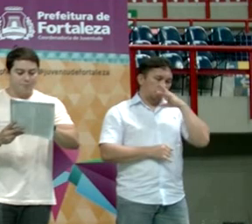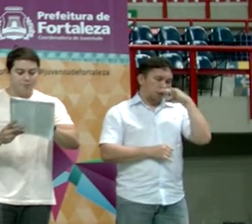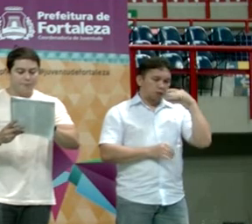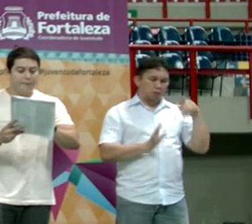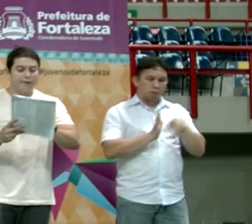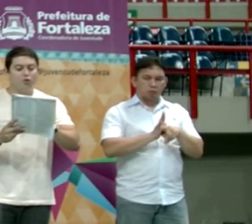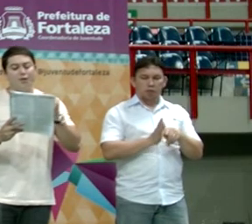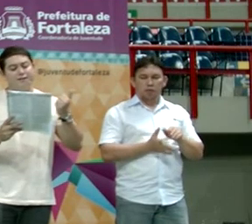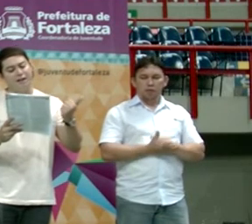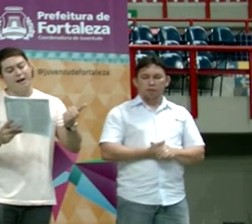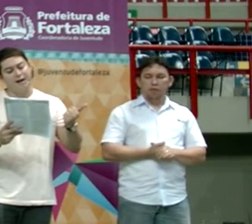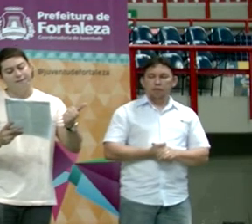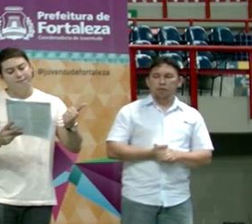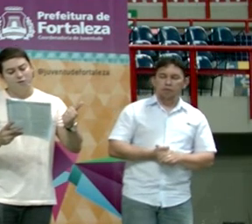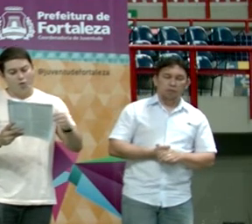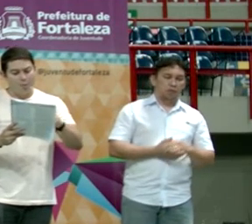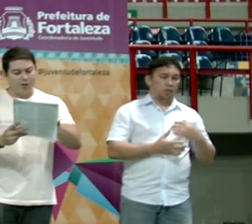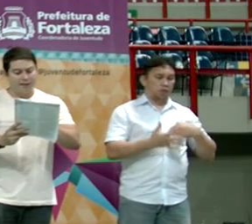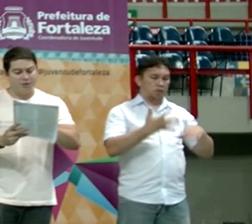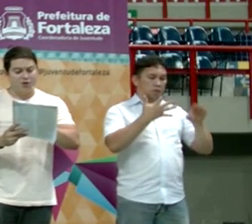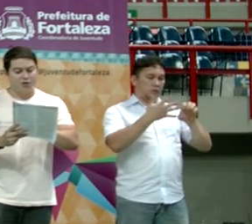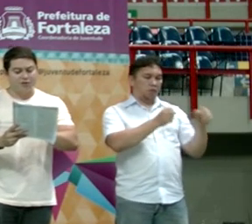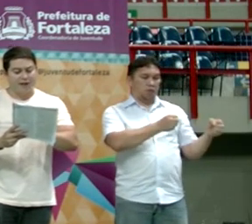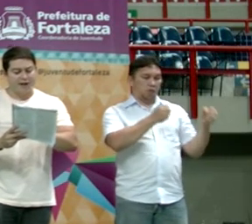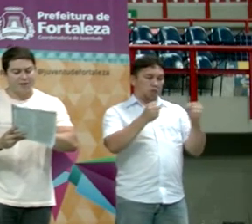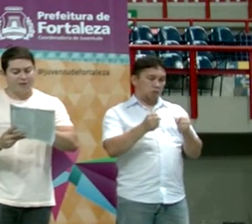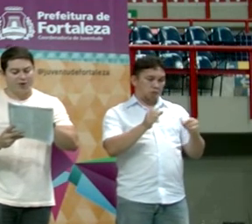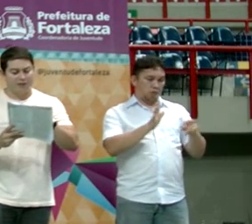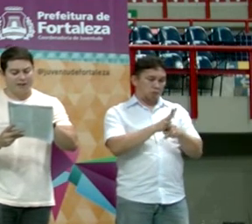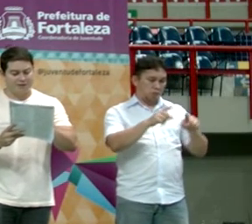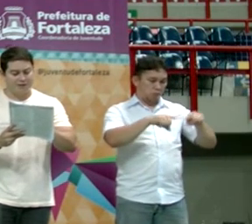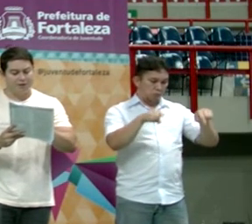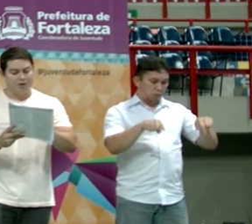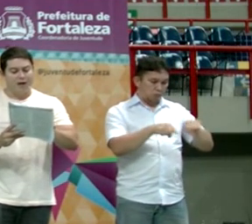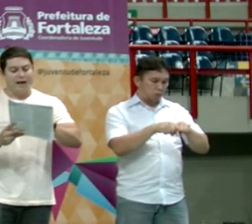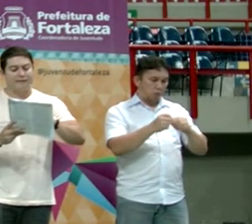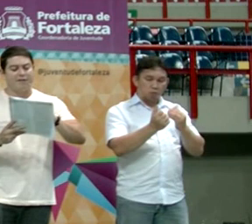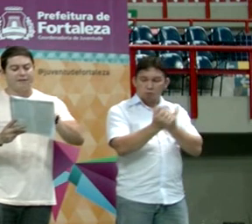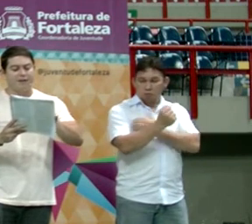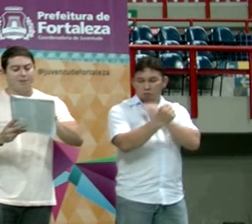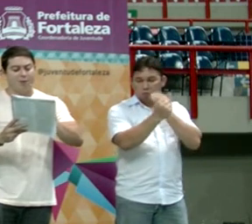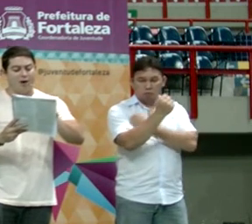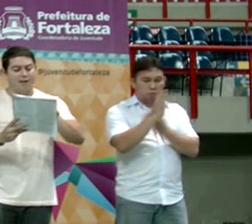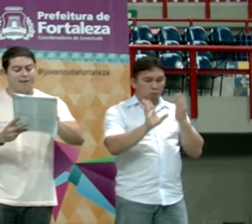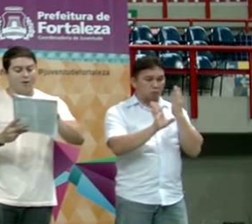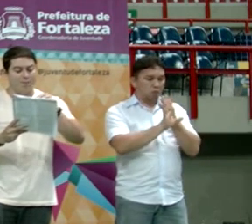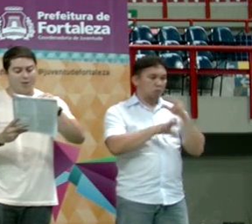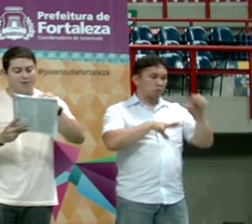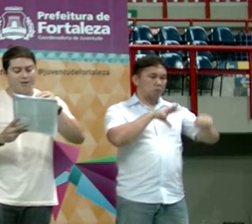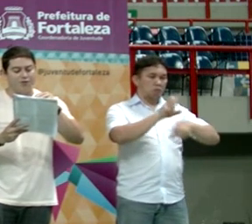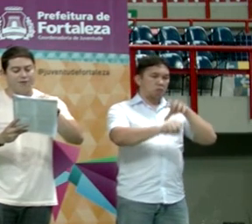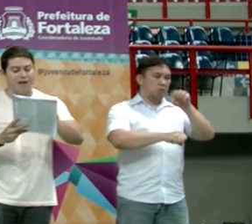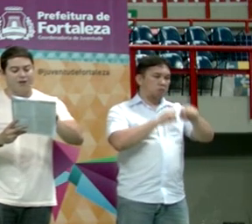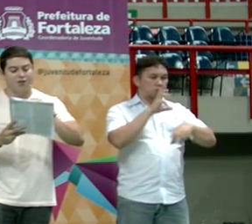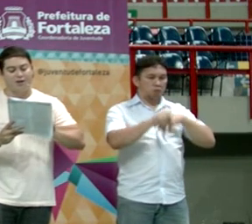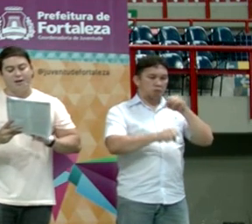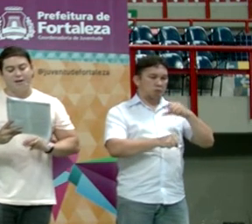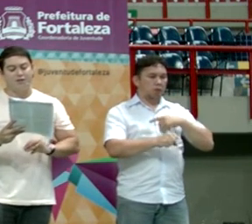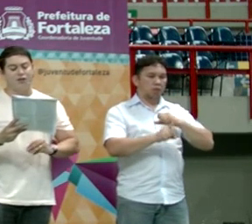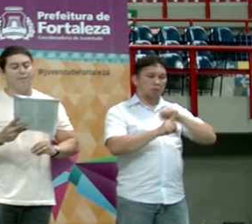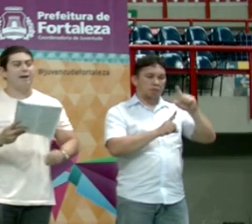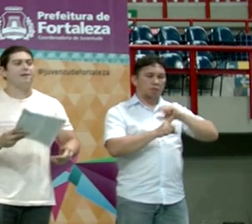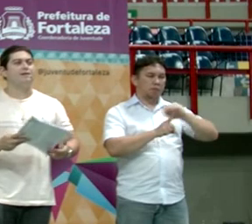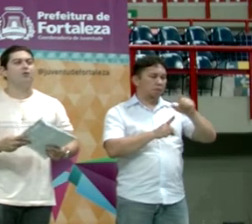tá? No item o poder do senhor de terra se fortaleceu através da exploração e imposição de